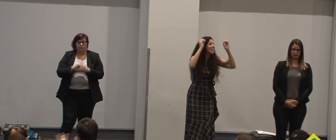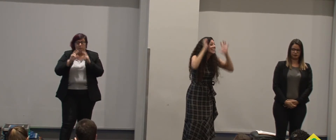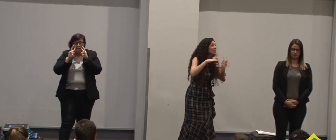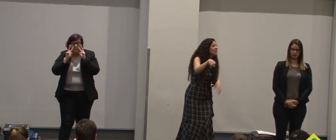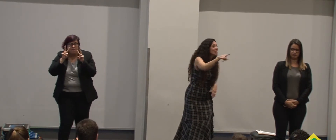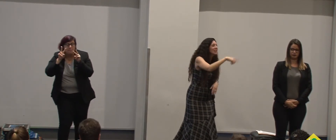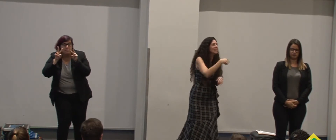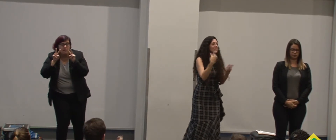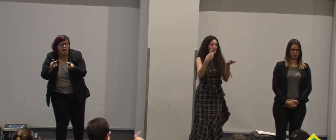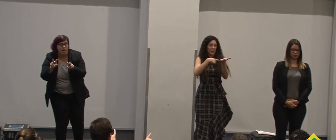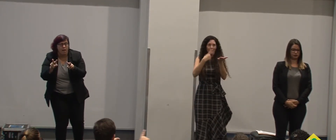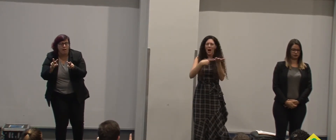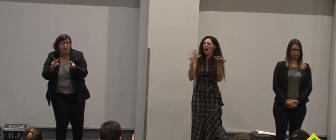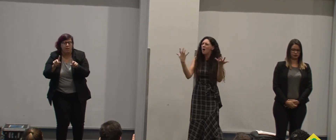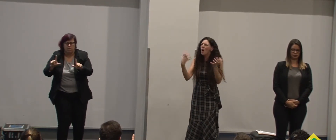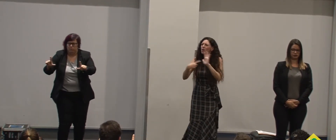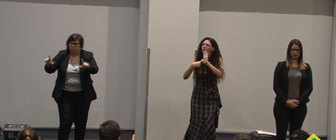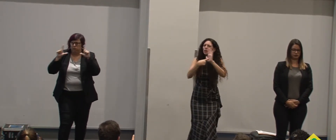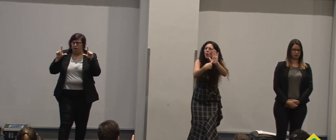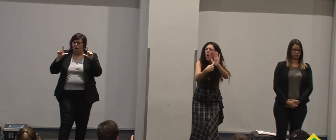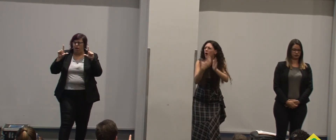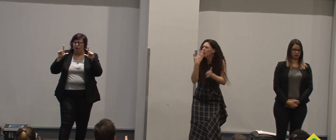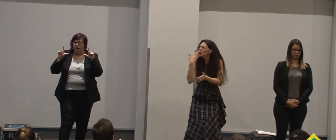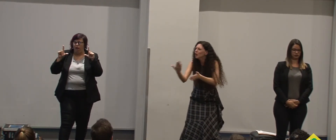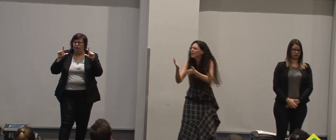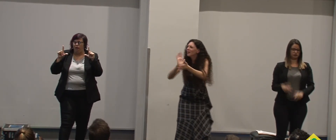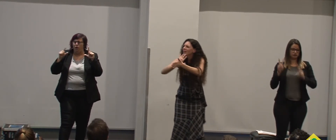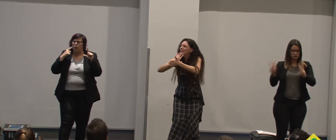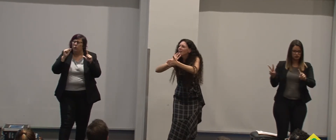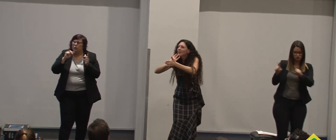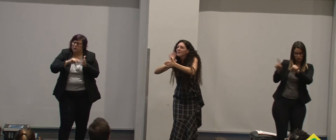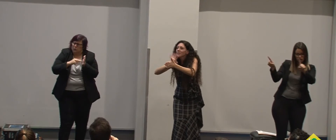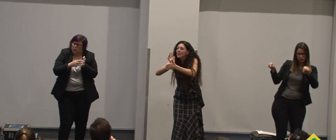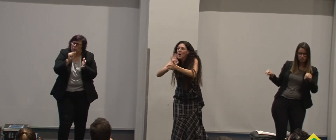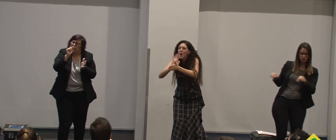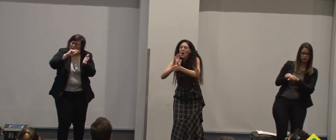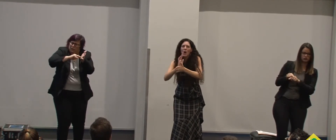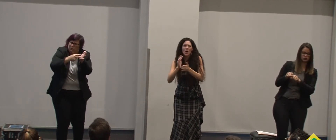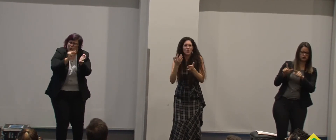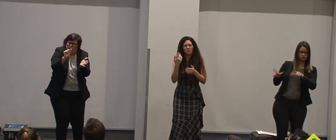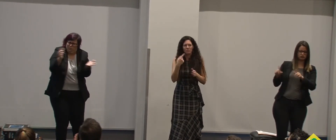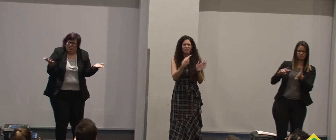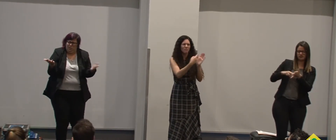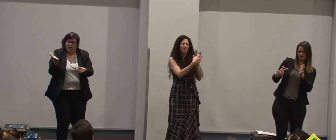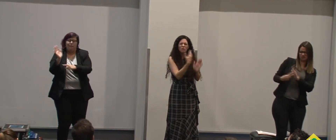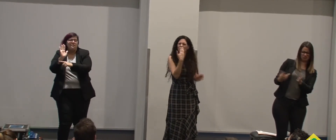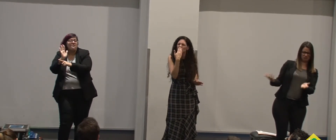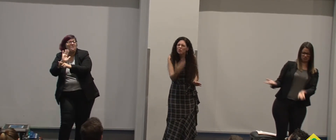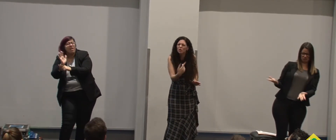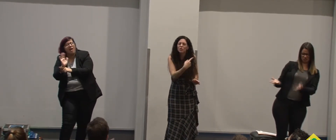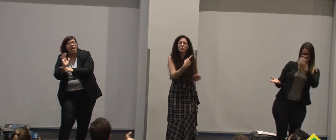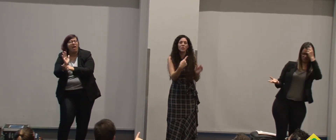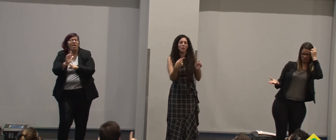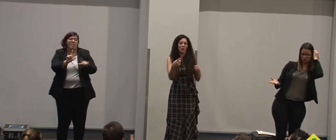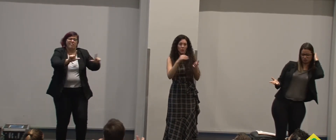Uma outra estratégia é que na classe o professor ele pode, sei lá, pedir um